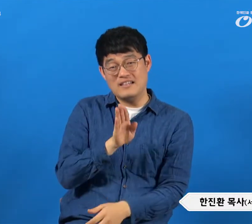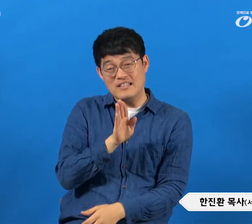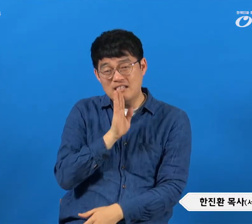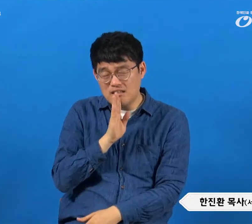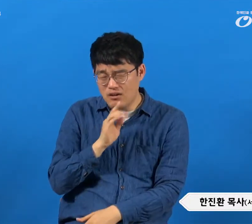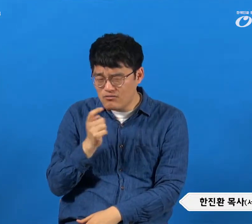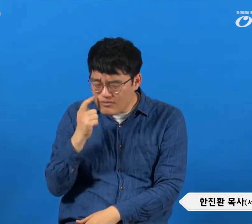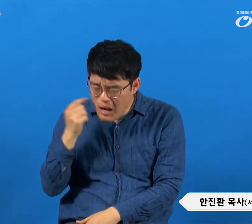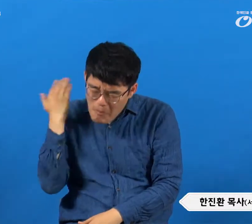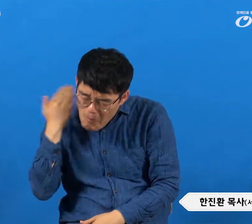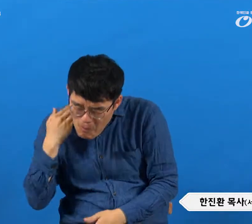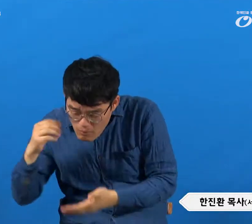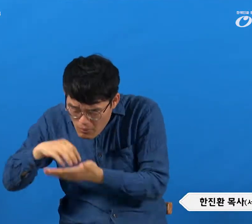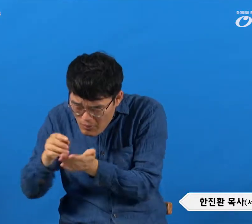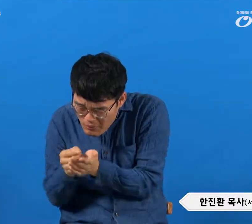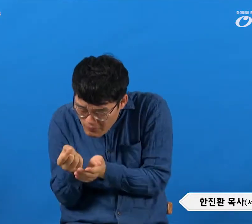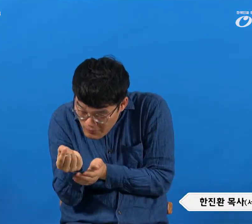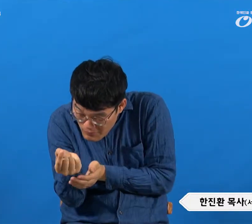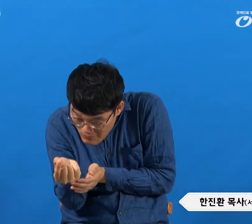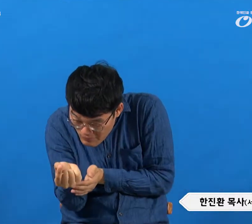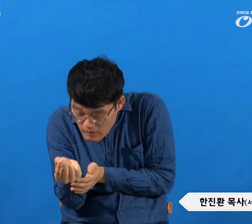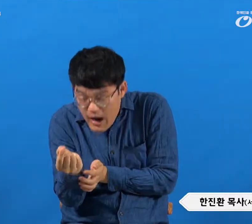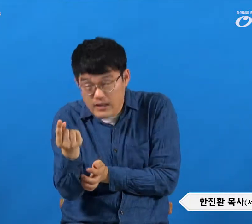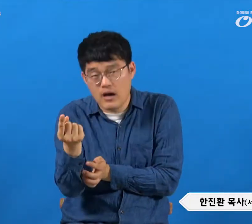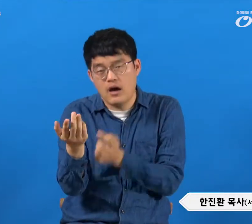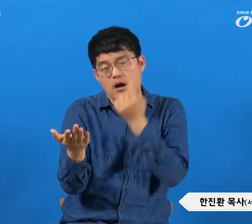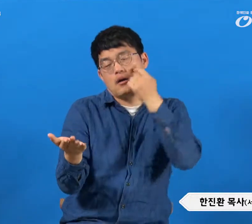그 속에서 원자 하나를 발견하는 확률과 같다.